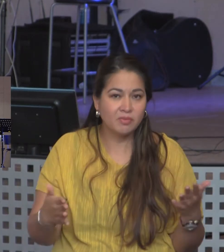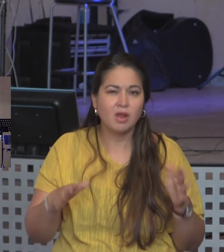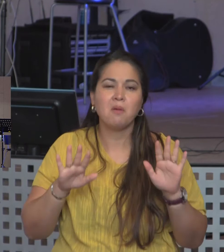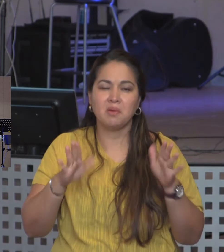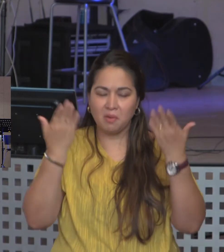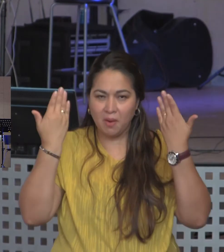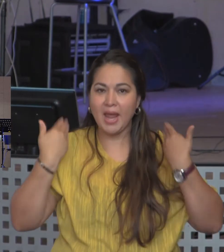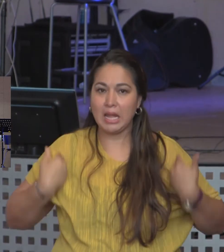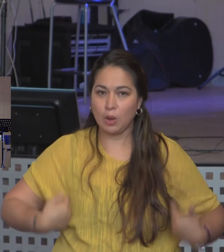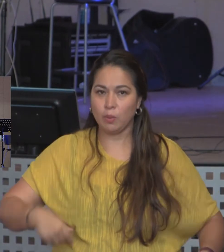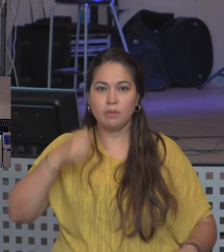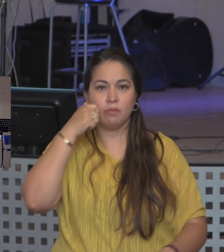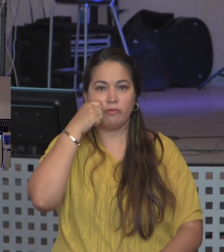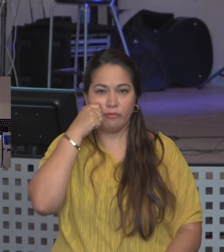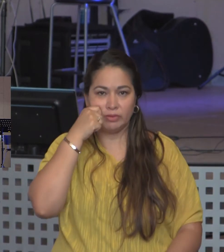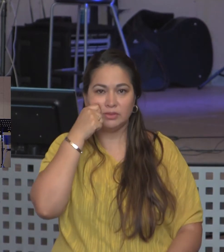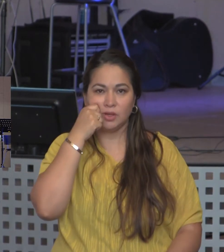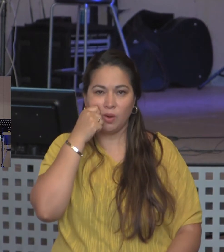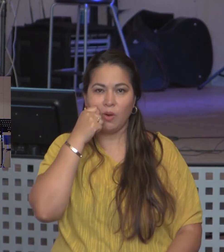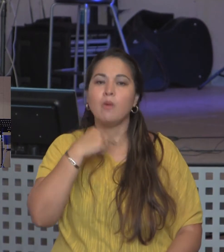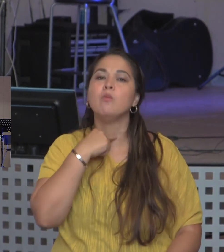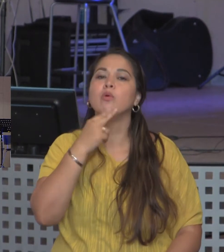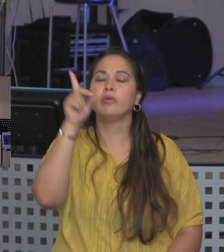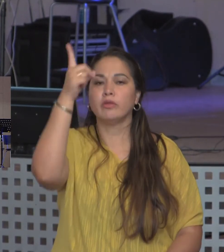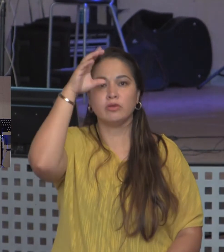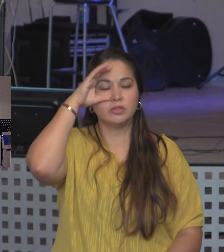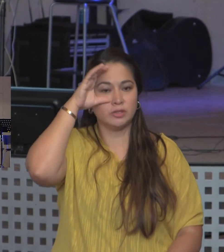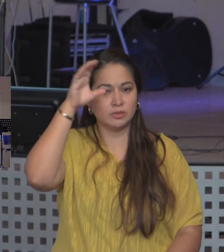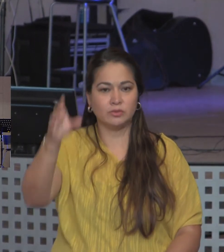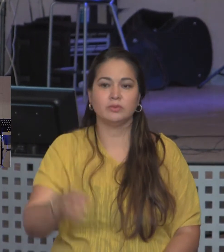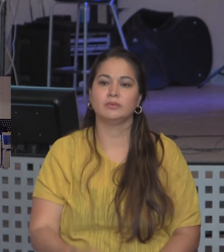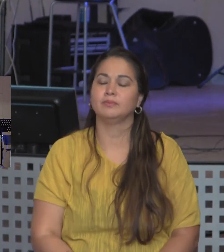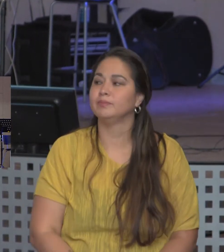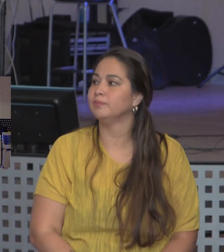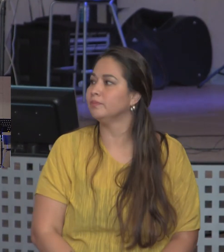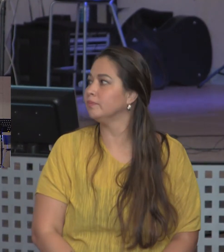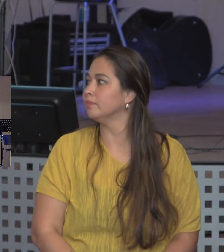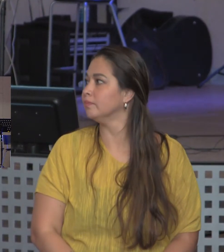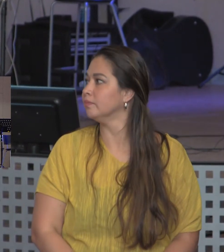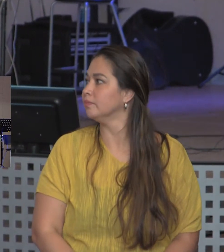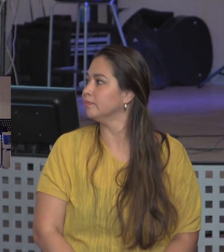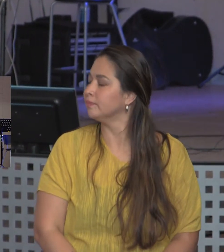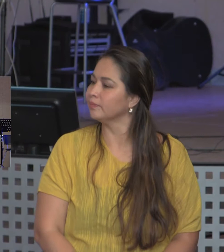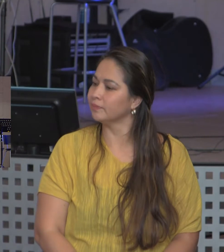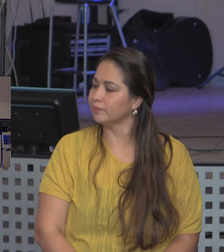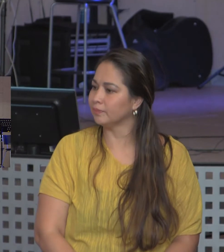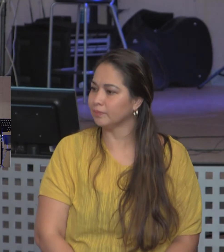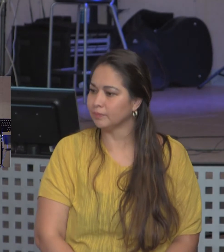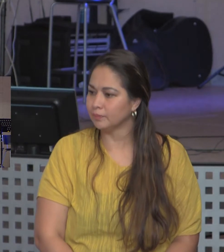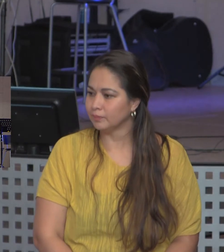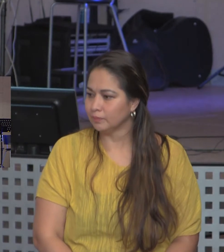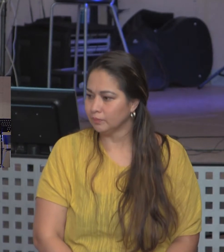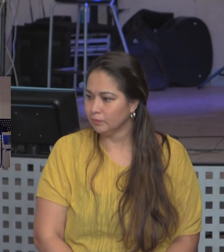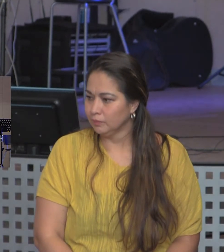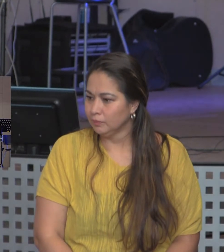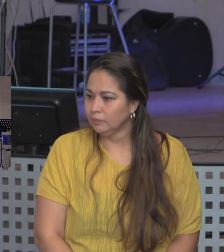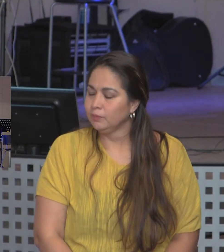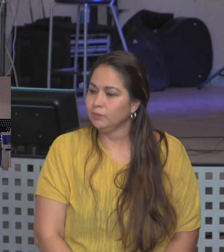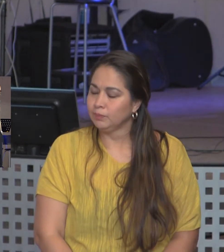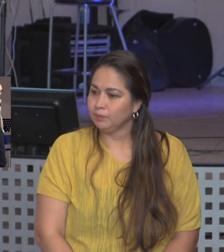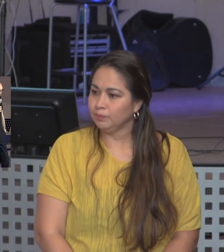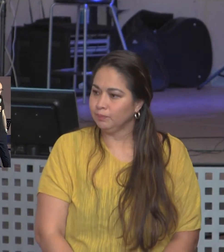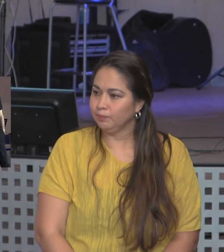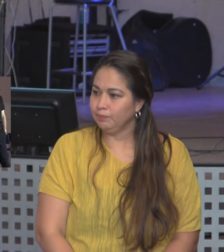Dependiendo del tipo de oído que tengamos, así oiremos distintas frecuencias. Y eso nos lo enseña hasta la